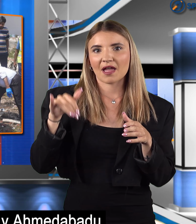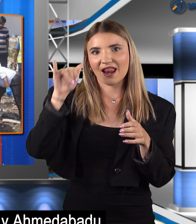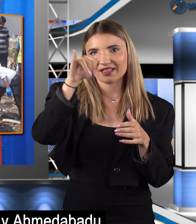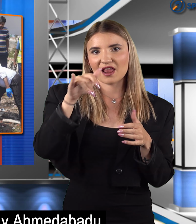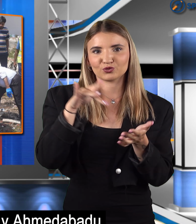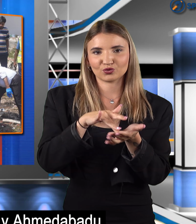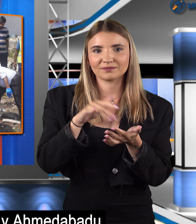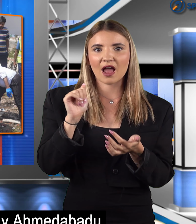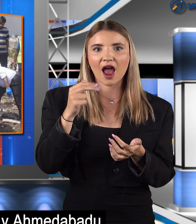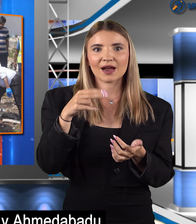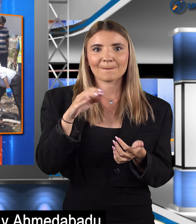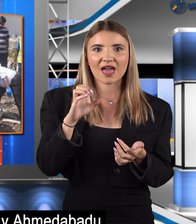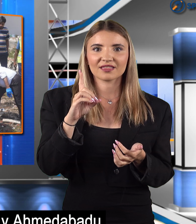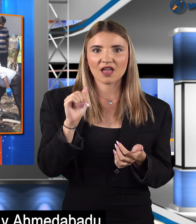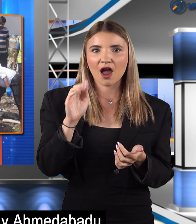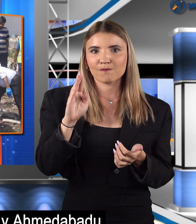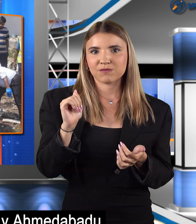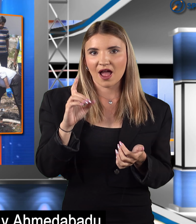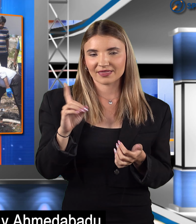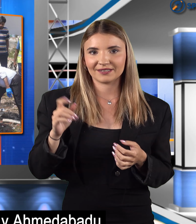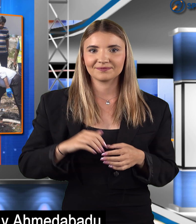na letališču v Ahmedabadu.